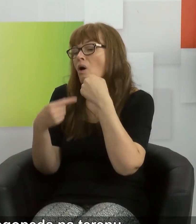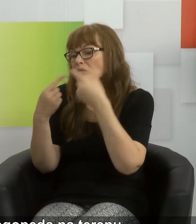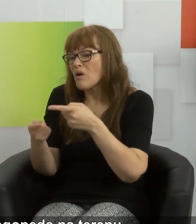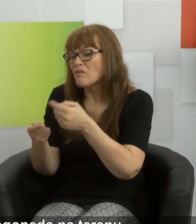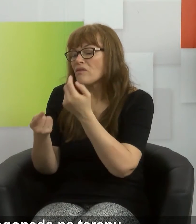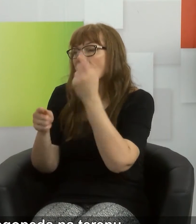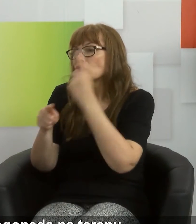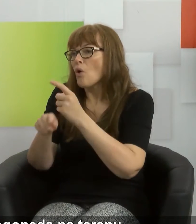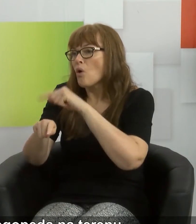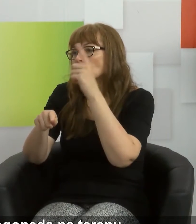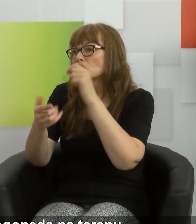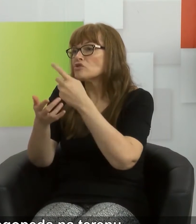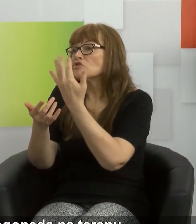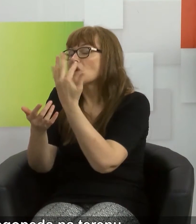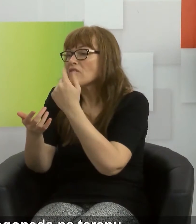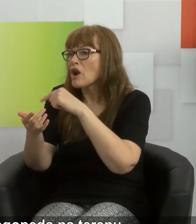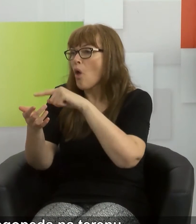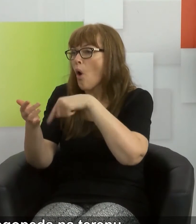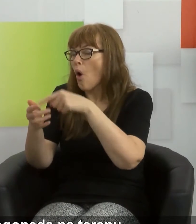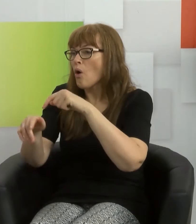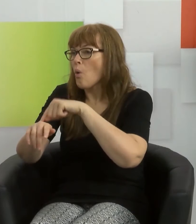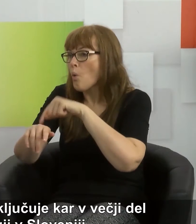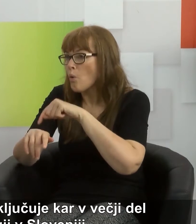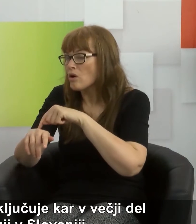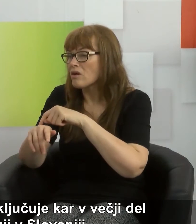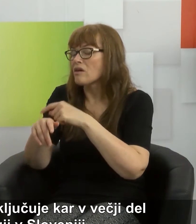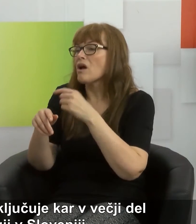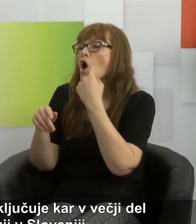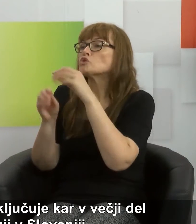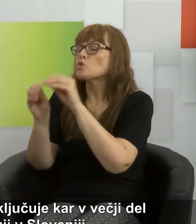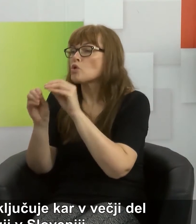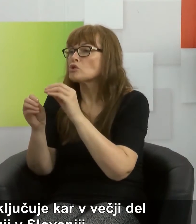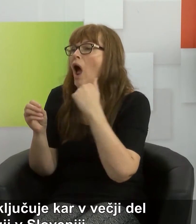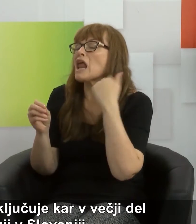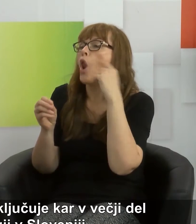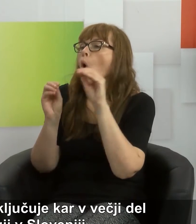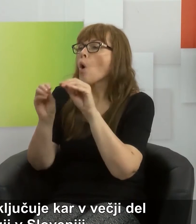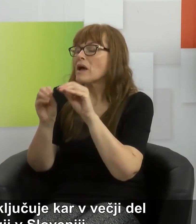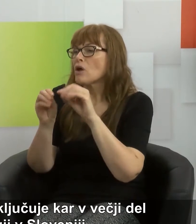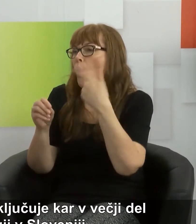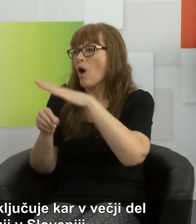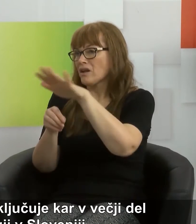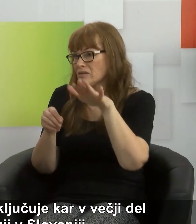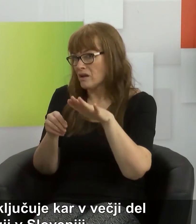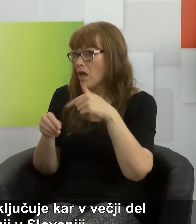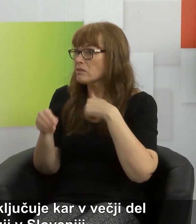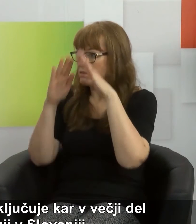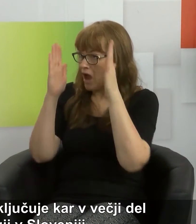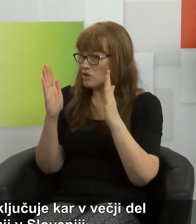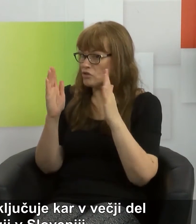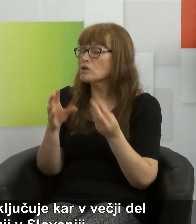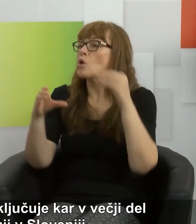ur surdopedagoga ali logopeda na terenu. Tukaj pa se naša hiša vključuje kar v večji del